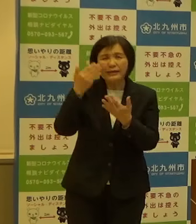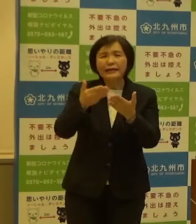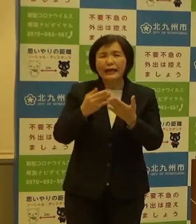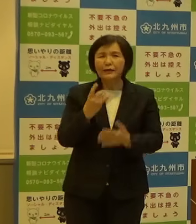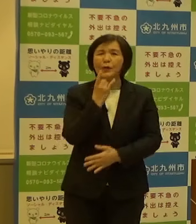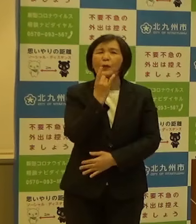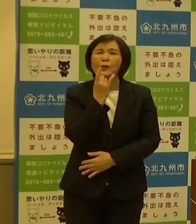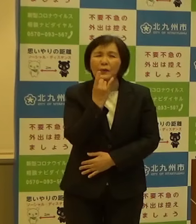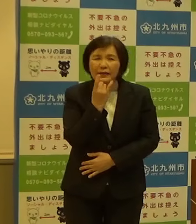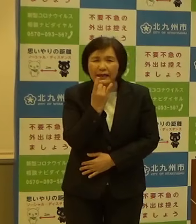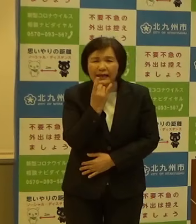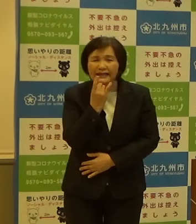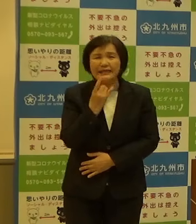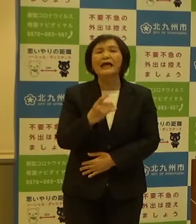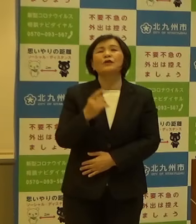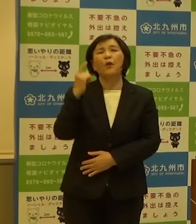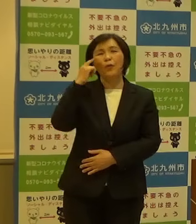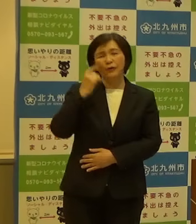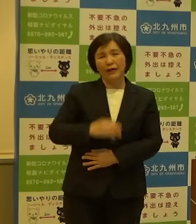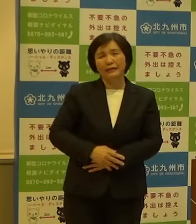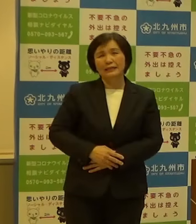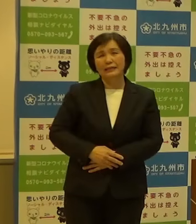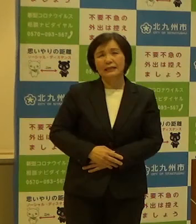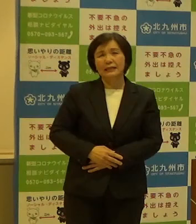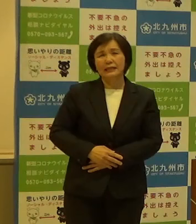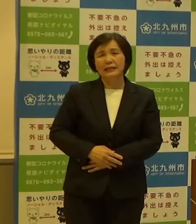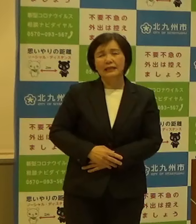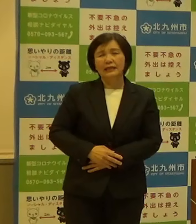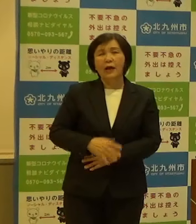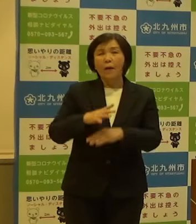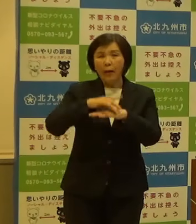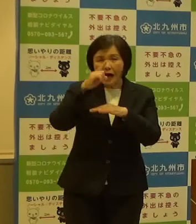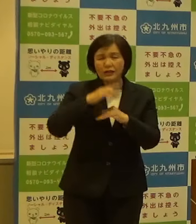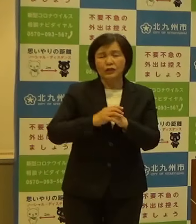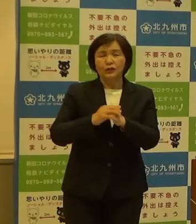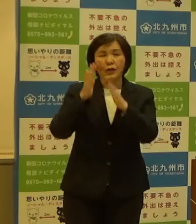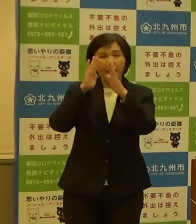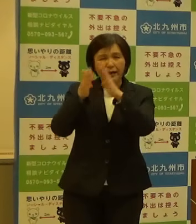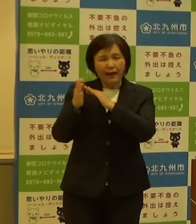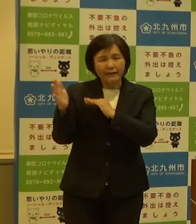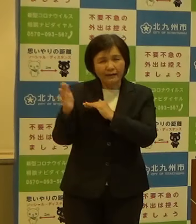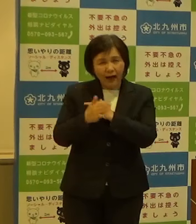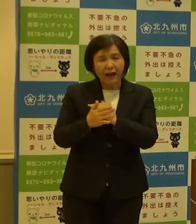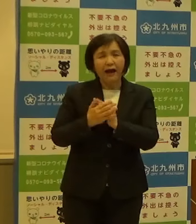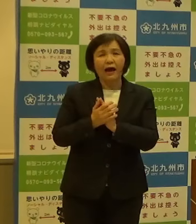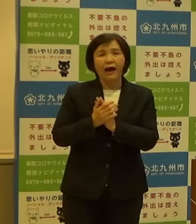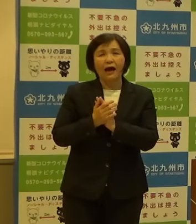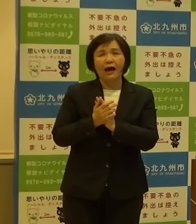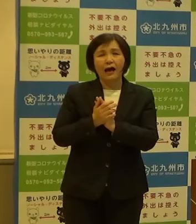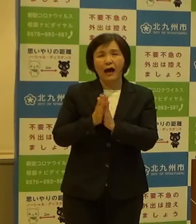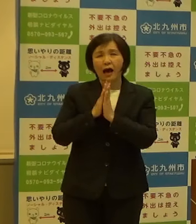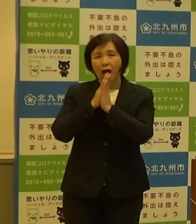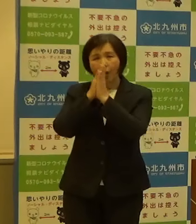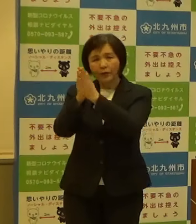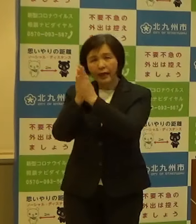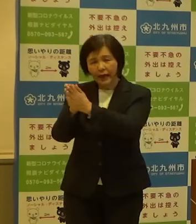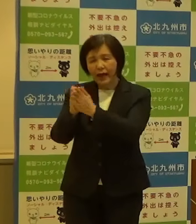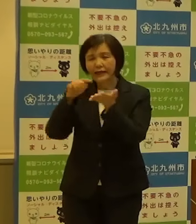待したいのでありますが、まずはおそらく県の方からの要請指示で